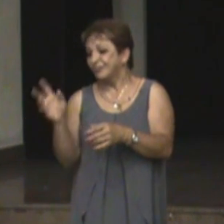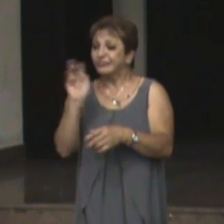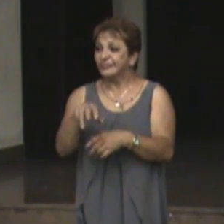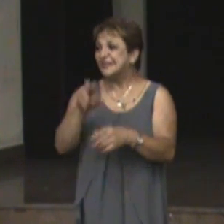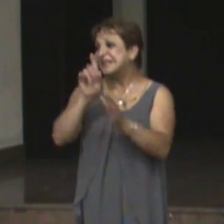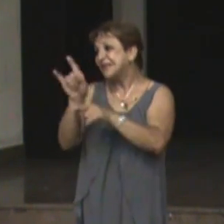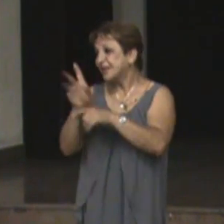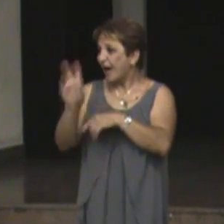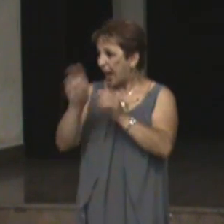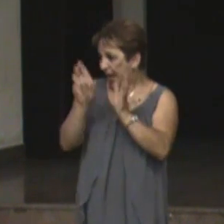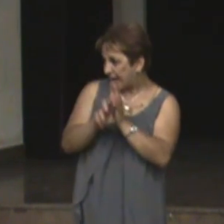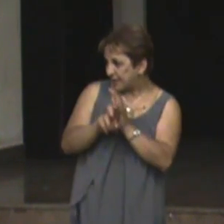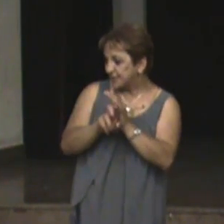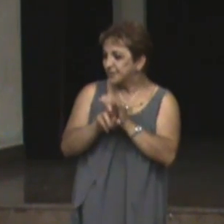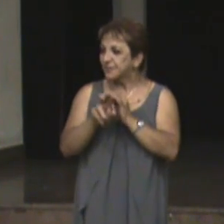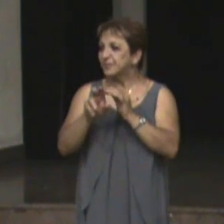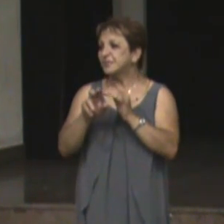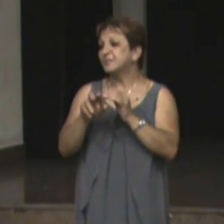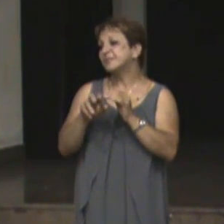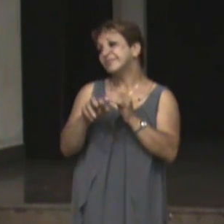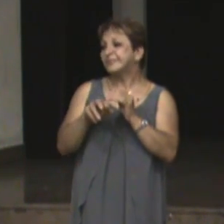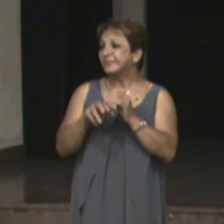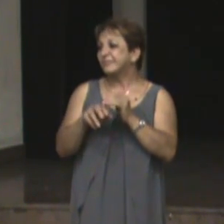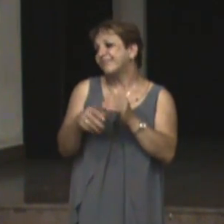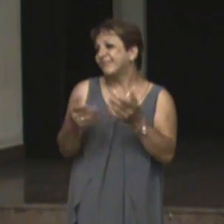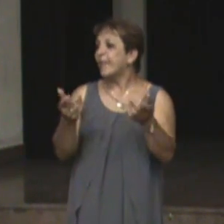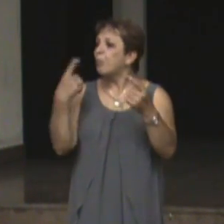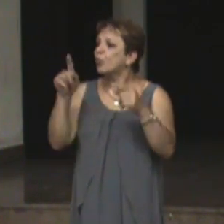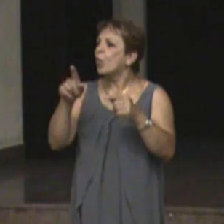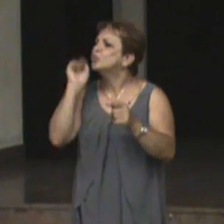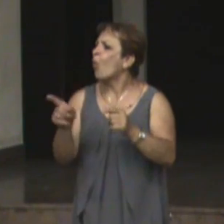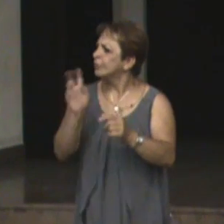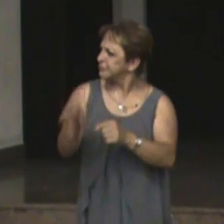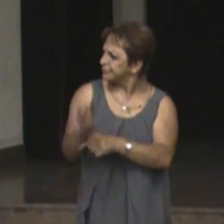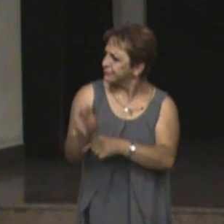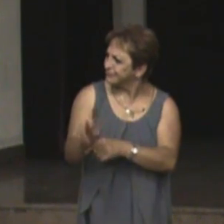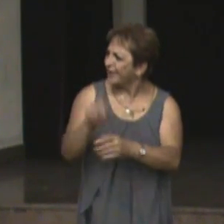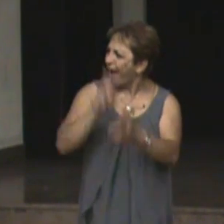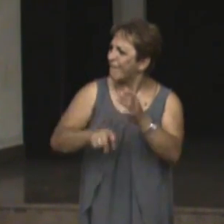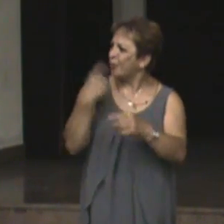հստակ և շատ կոնկրետ մեզ տալիս է առակի,